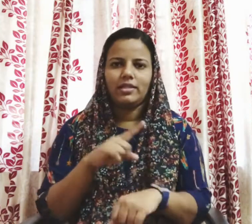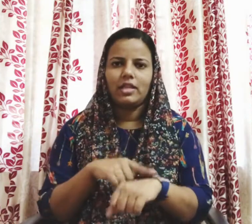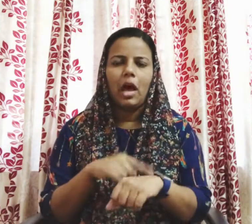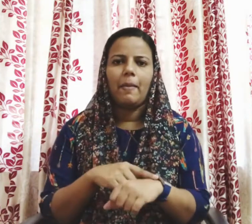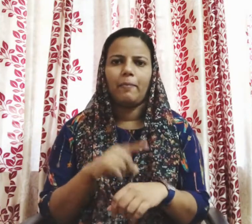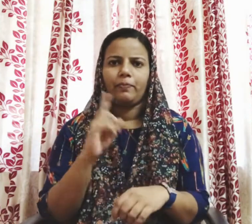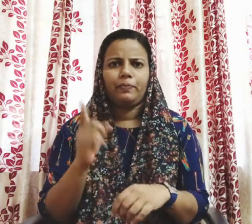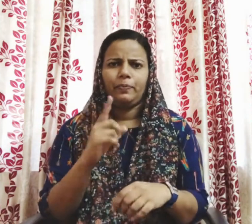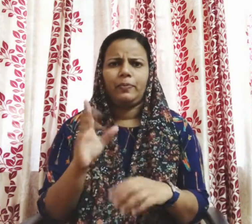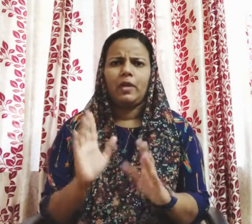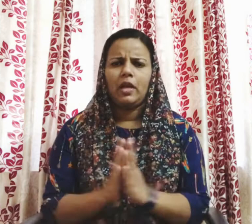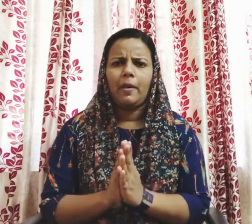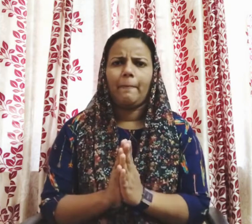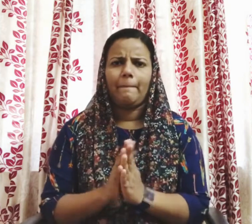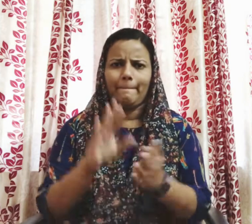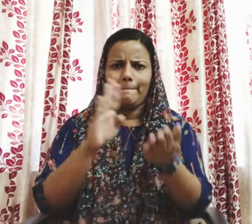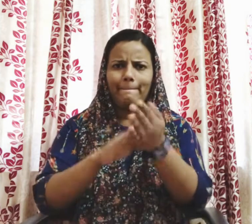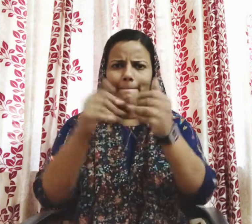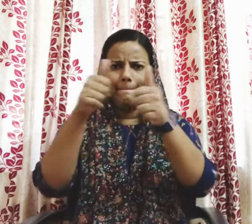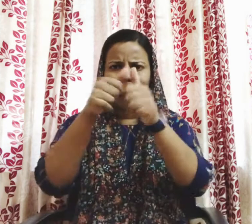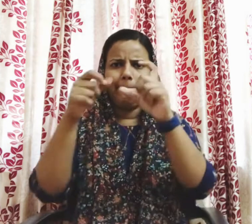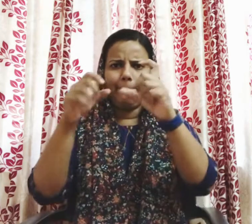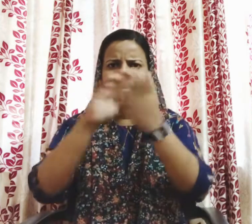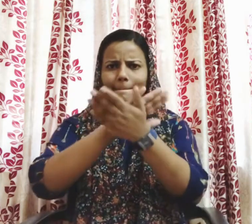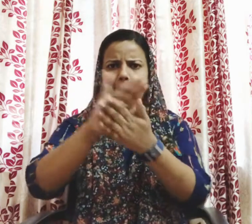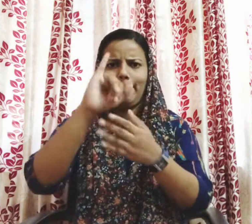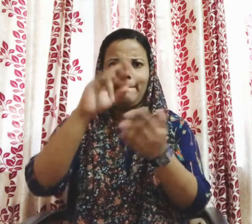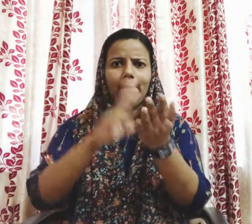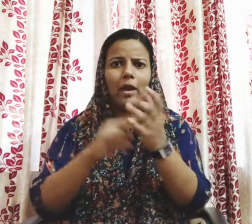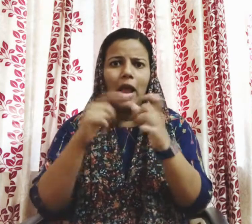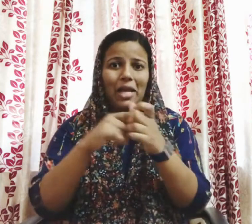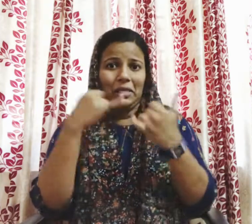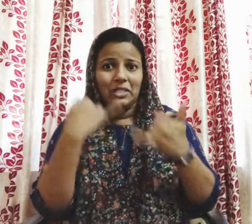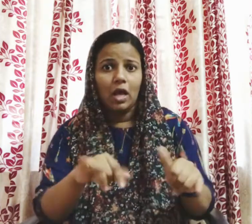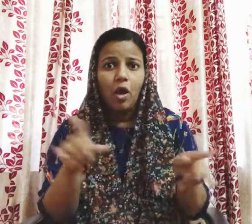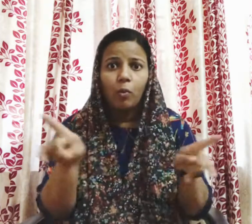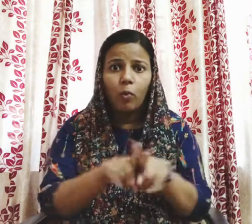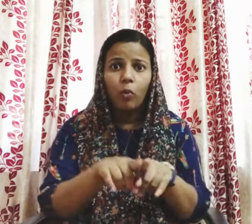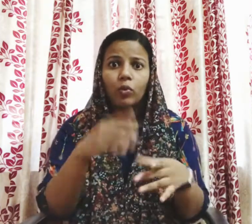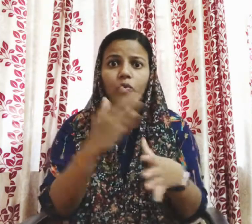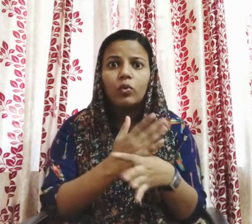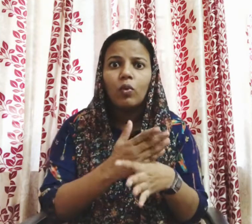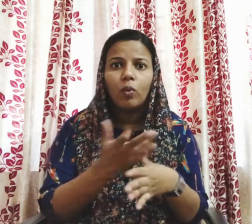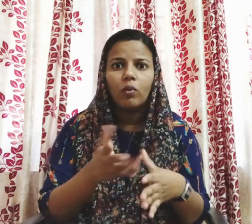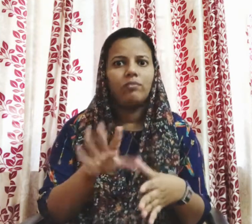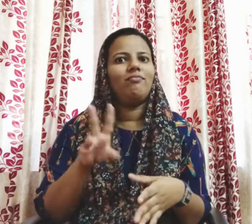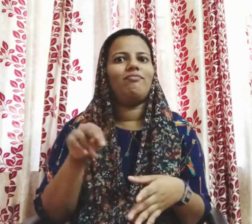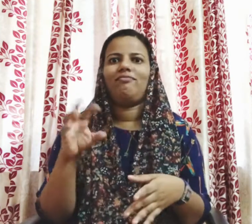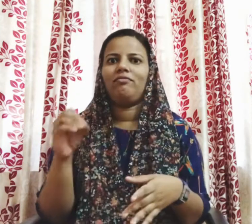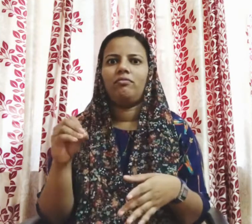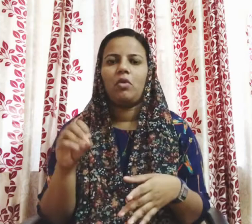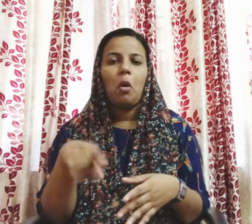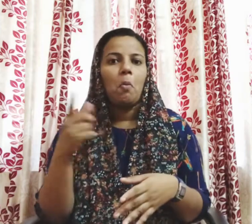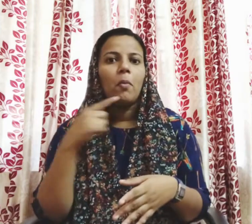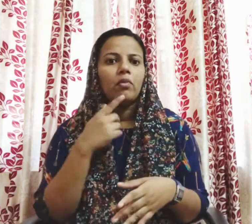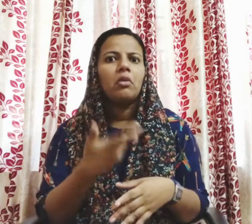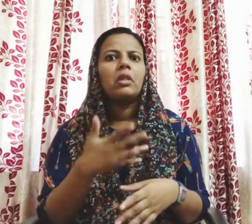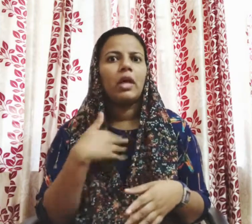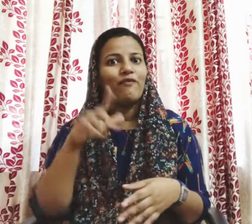ഉപയോഗിക്കുമ്പോൾ ആ യന്ത്രത്തിന് തകരാറുണ്ടാകുന്ന രീതിയിൽ നമ്മൾ ഉപയോഗിക്കുവാൻ ഇടയായാൽ അതിൻ്റെ ഉടമസ്ഥൻ